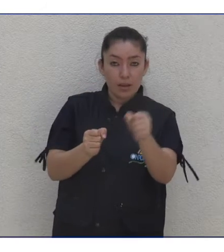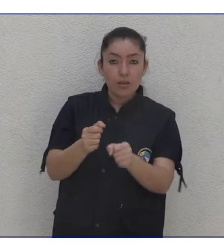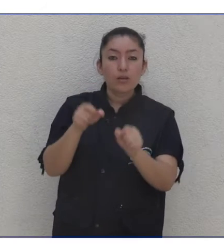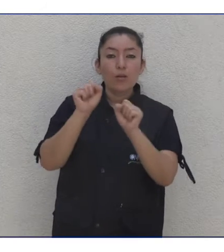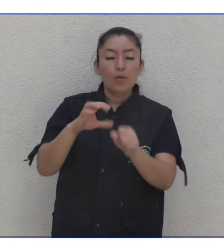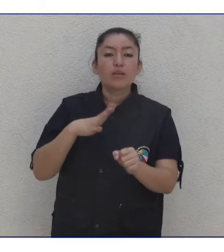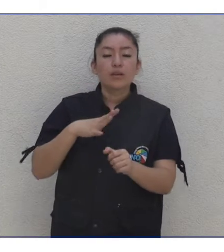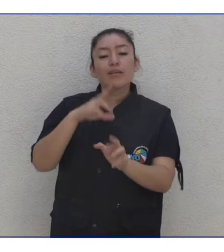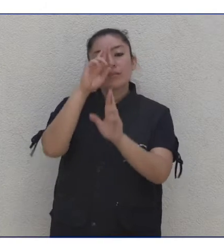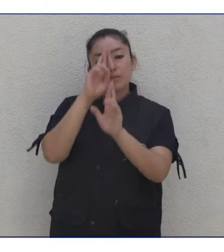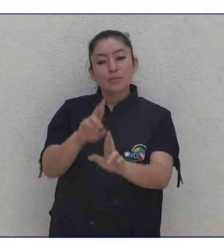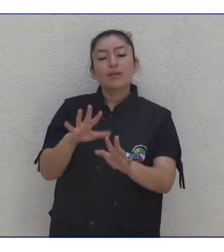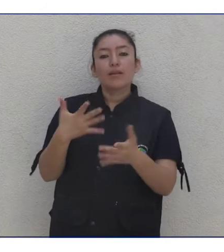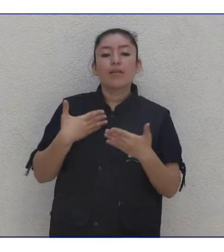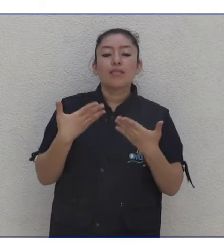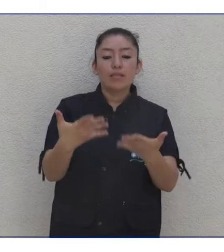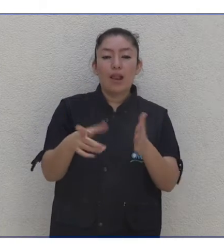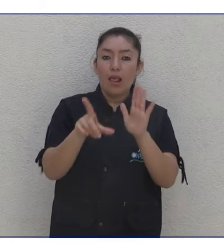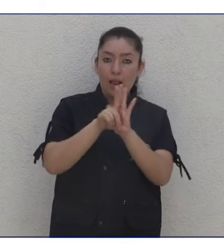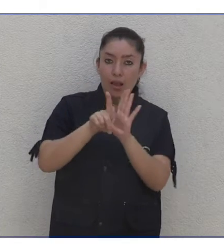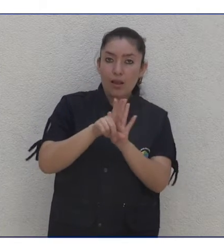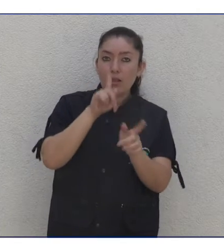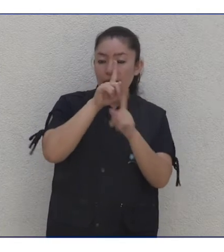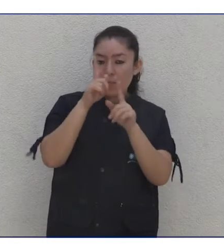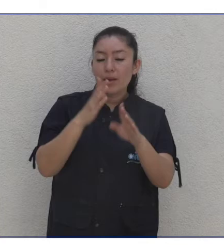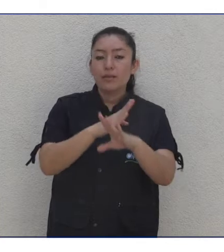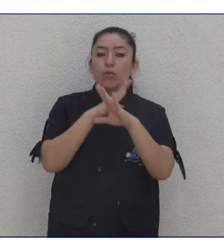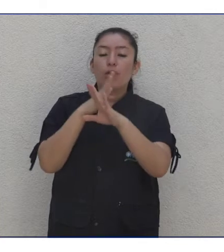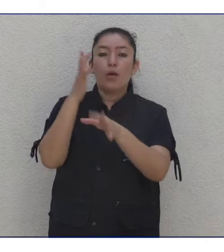las garantías de legalidad y seguridad